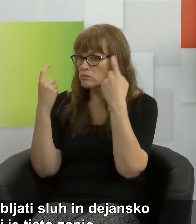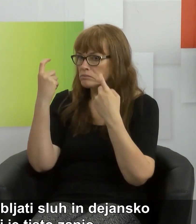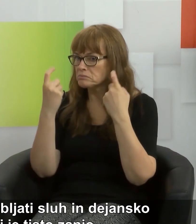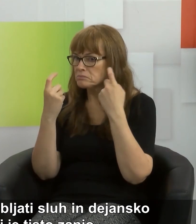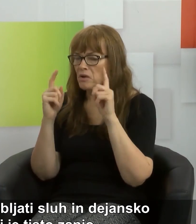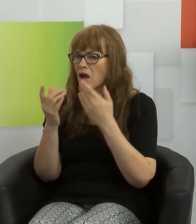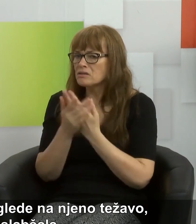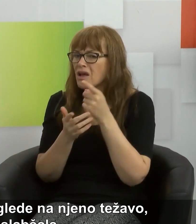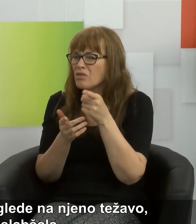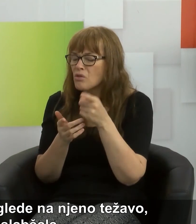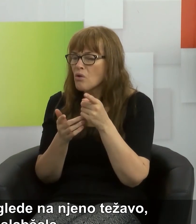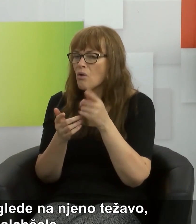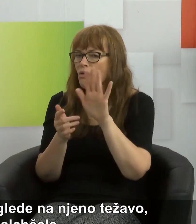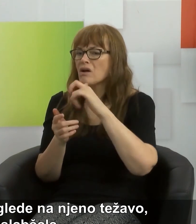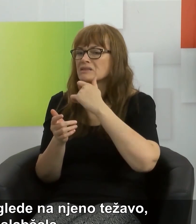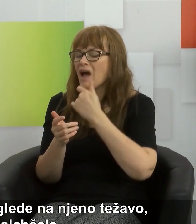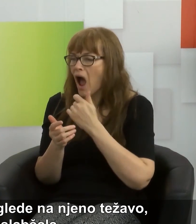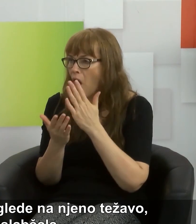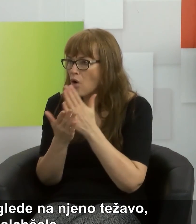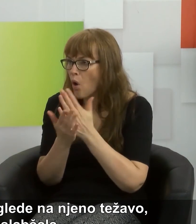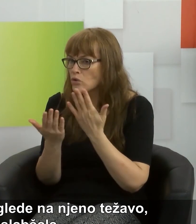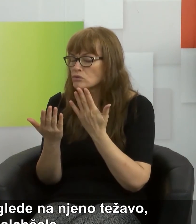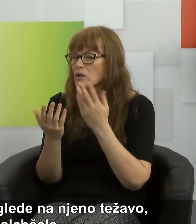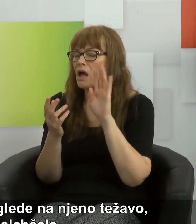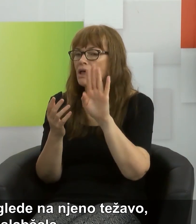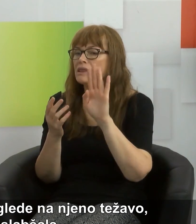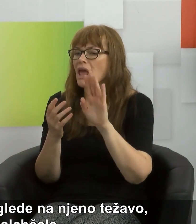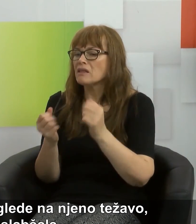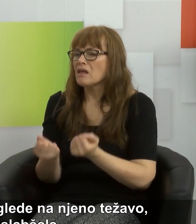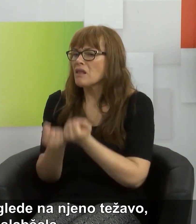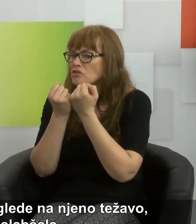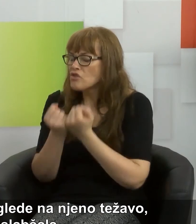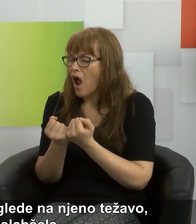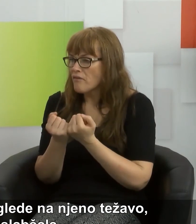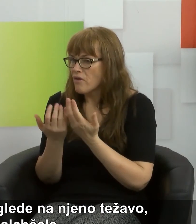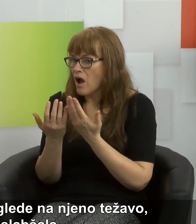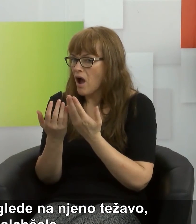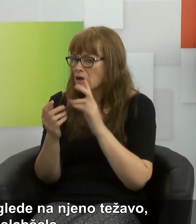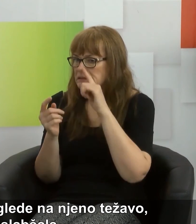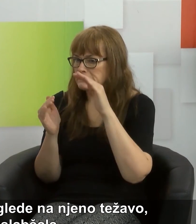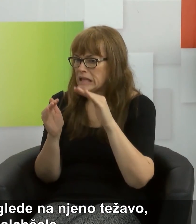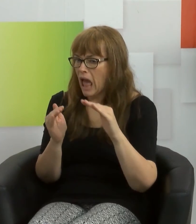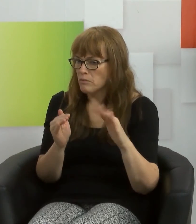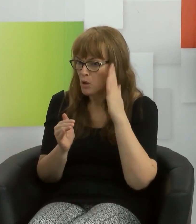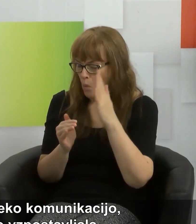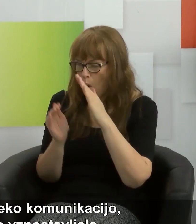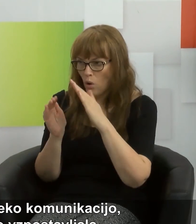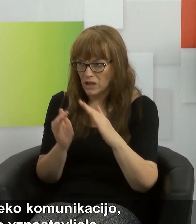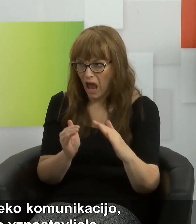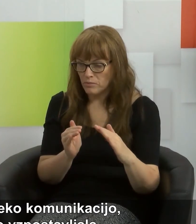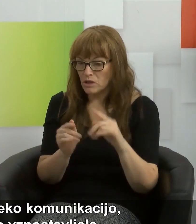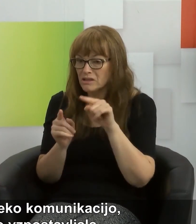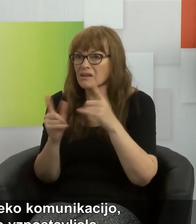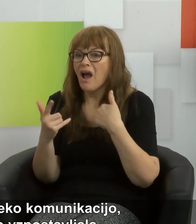tisto za njo, glede na njeno starost, glede na njeno težavo, ki pa se bo slabšala, tisto,